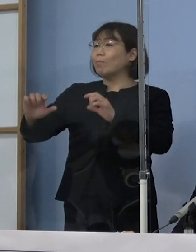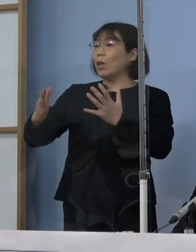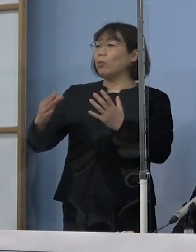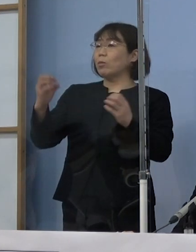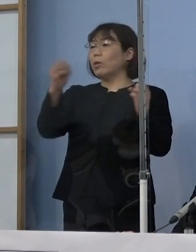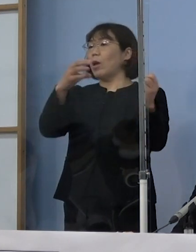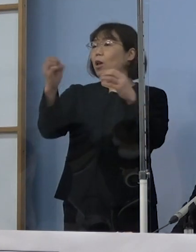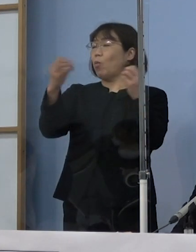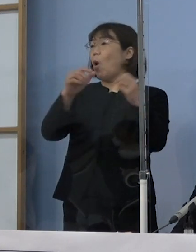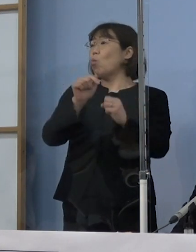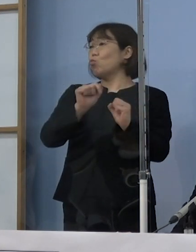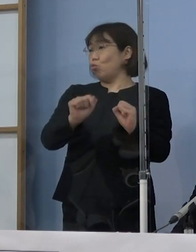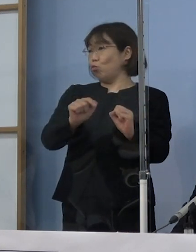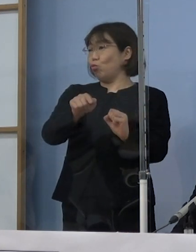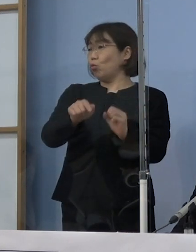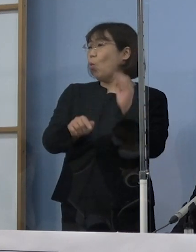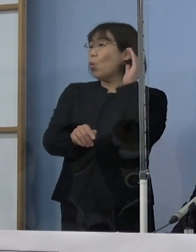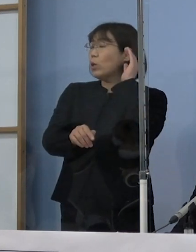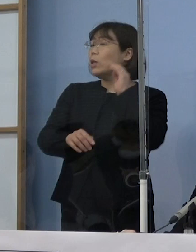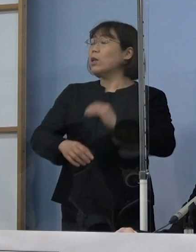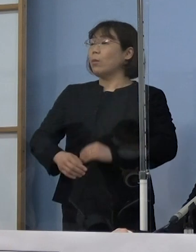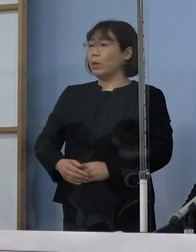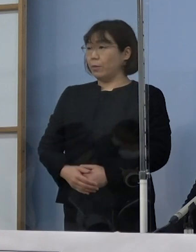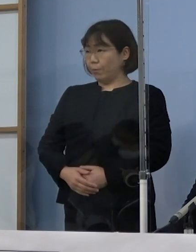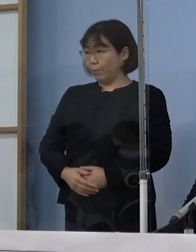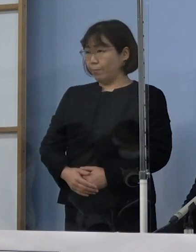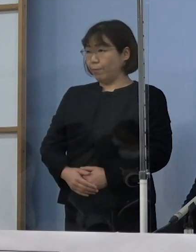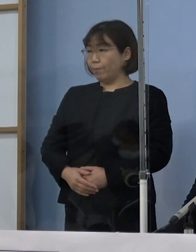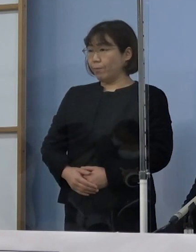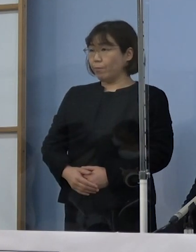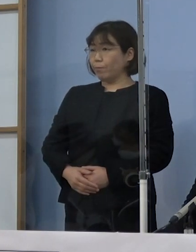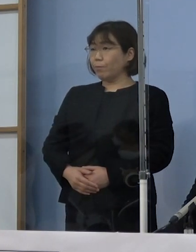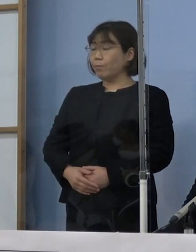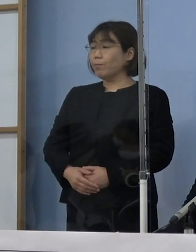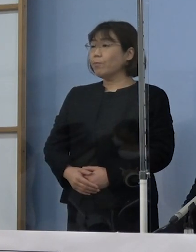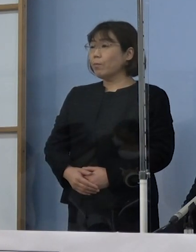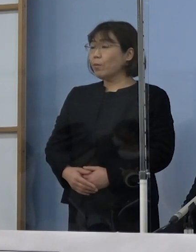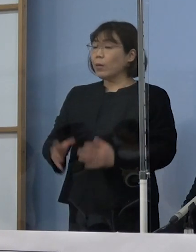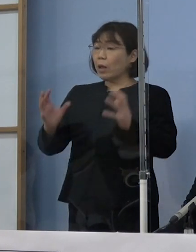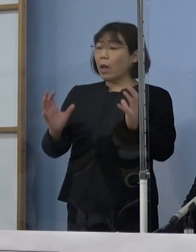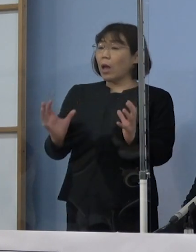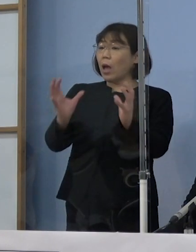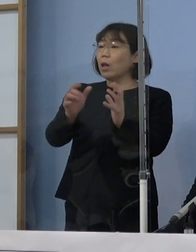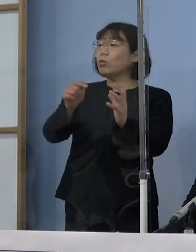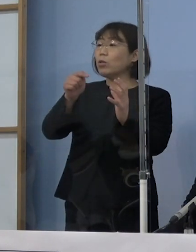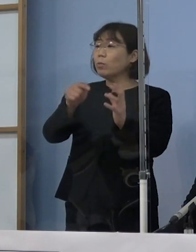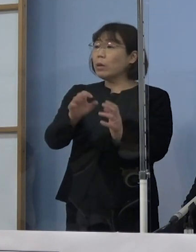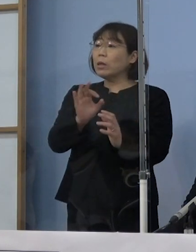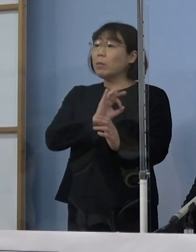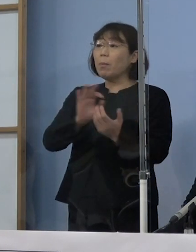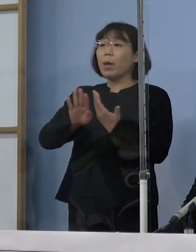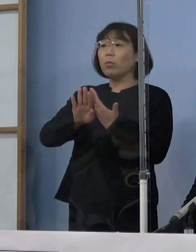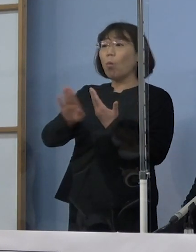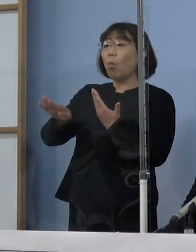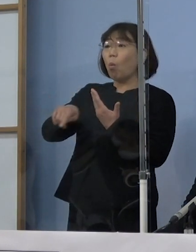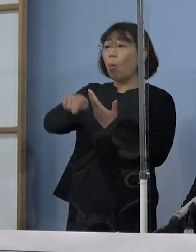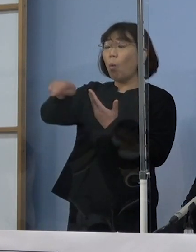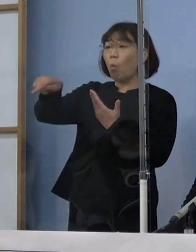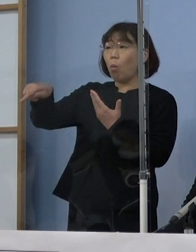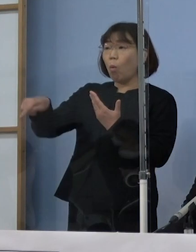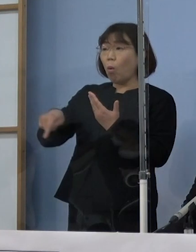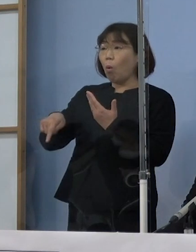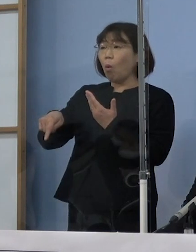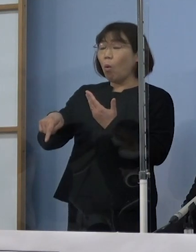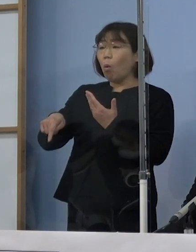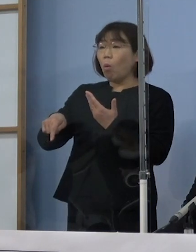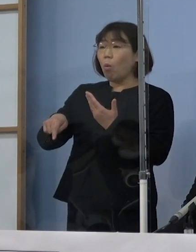られたというふうに伺っております。一方でこの集まっていたメンバー以外の方は利